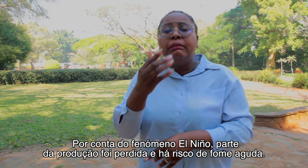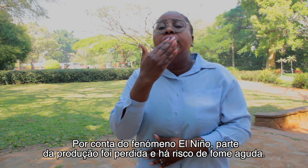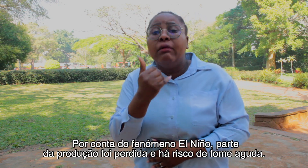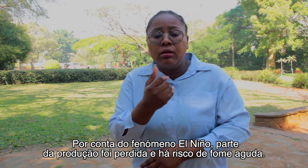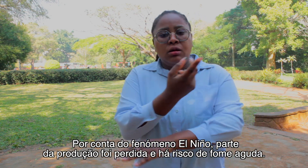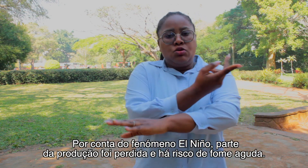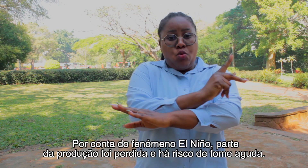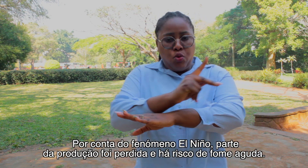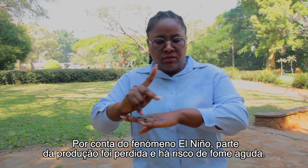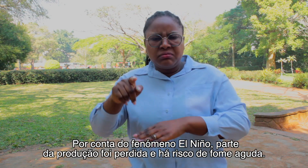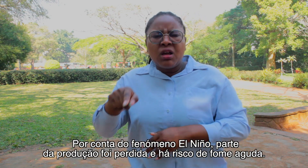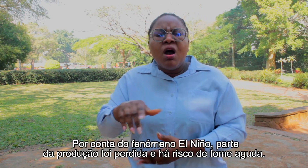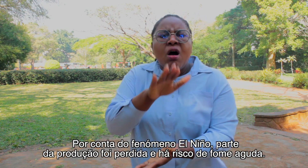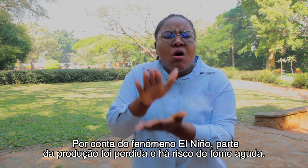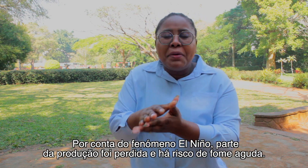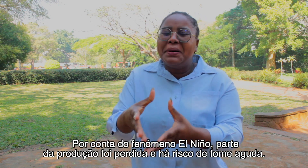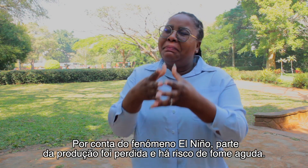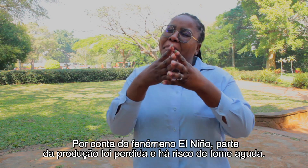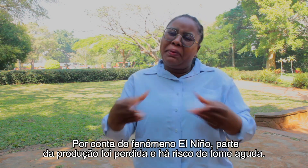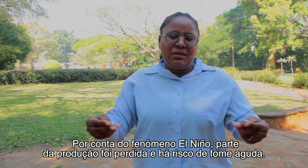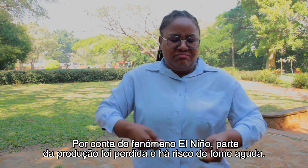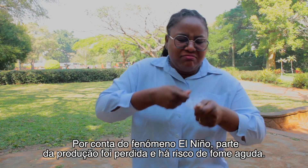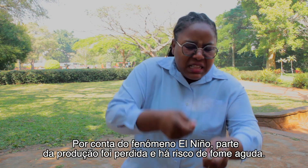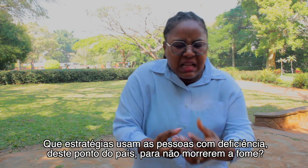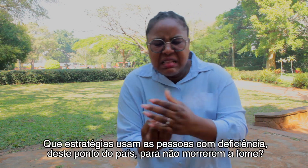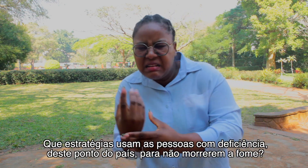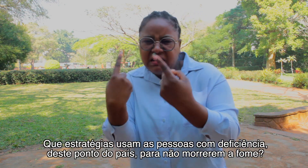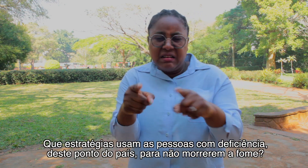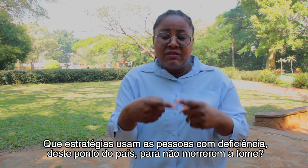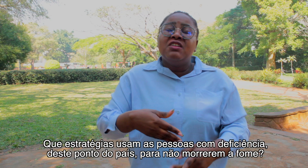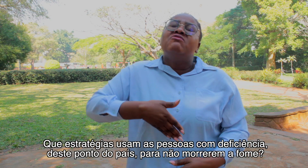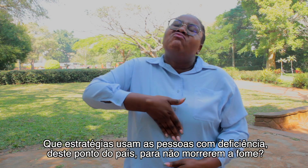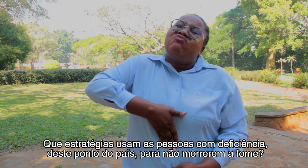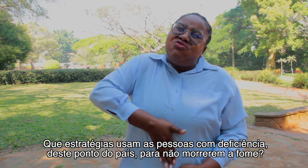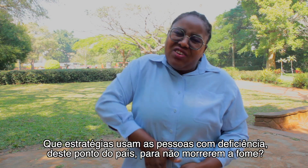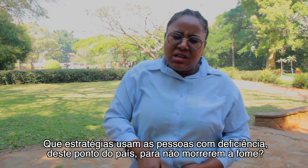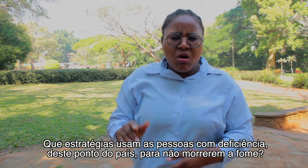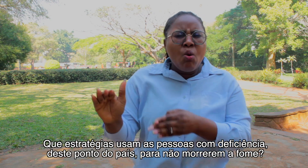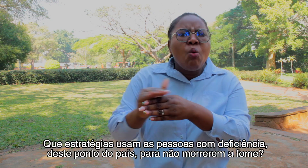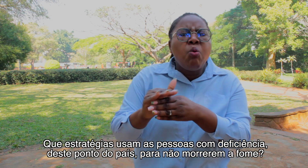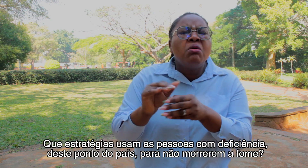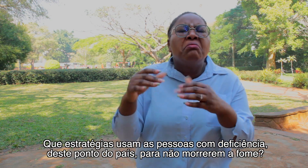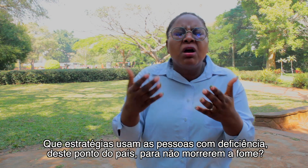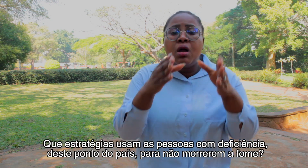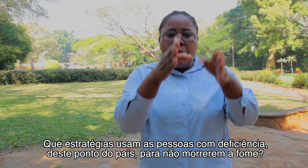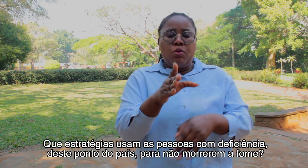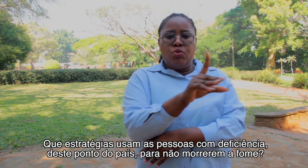da produção foi perdida e há risco de fome aguda. Que estratégias usam as pessoas com deficiência deste ponto do